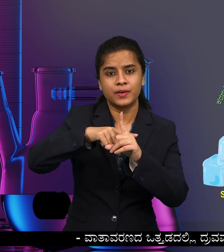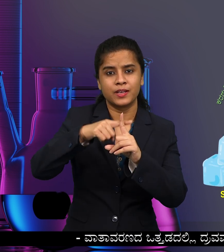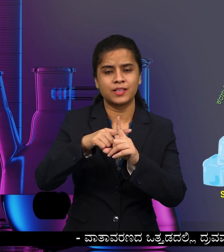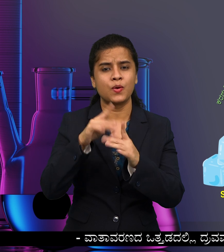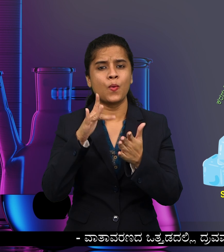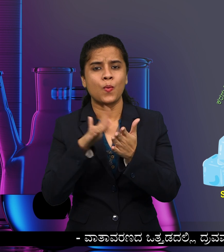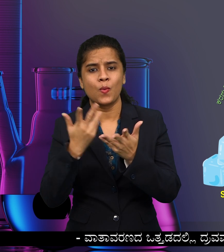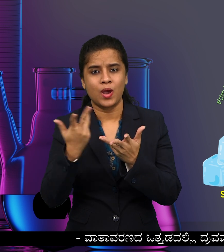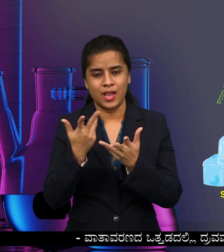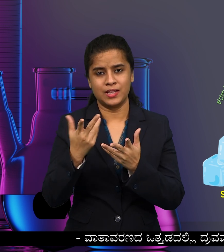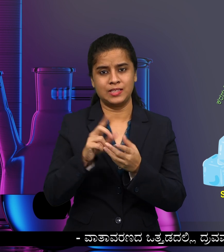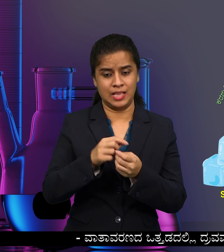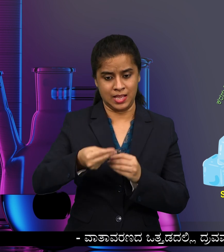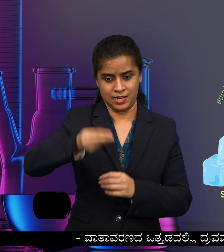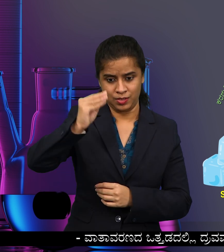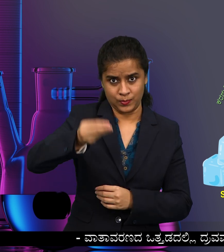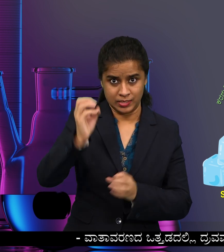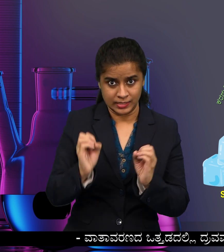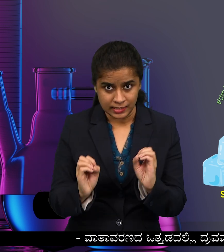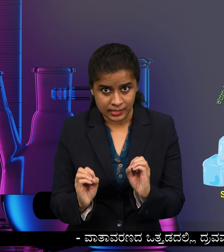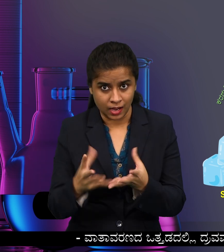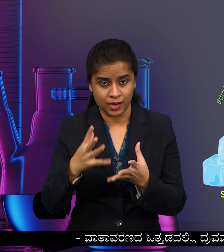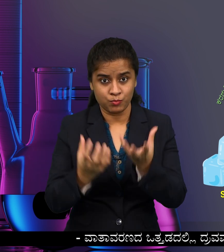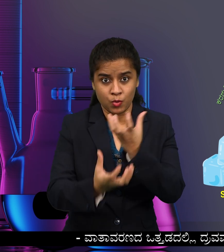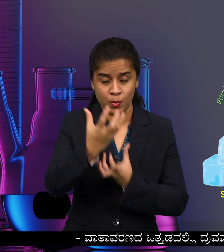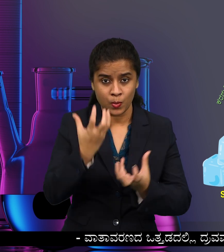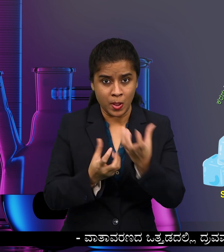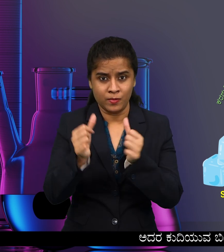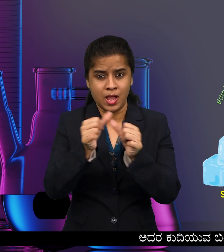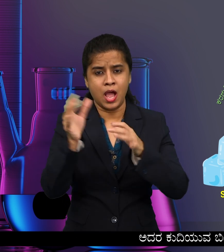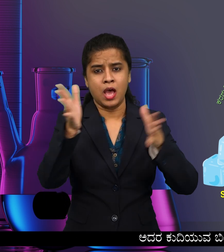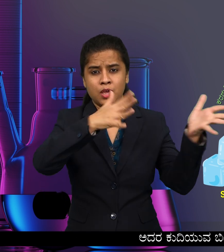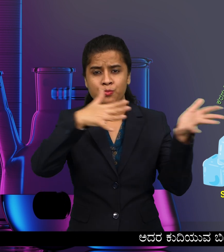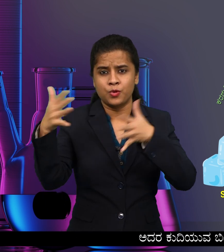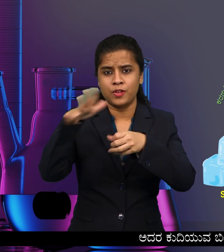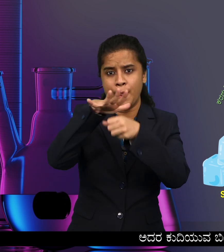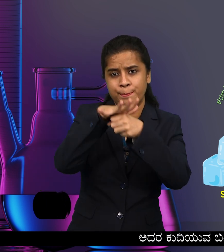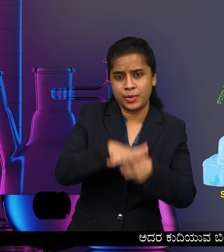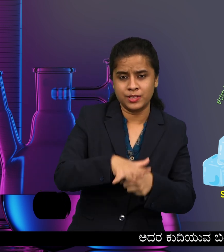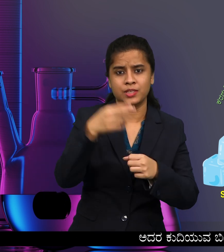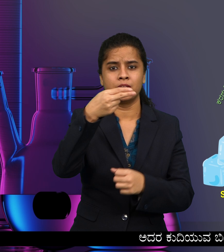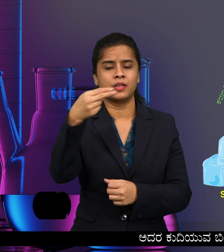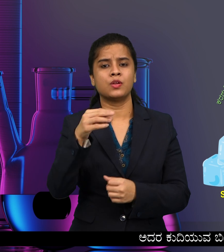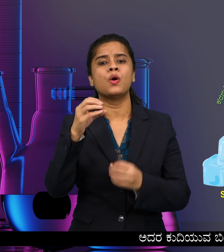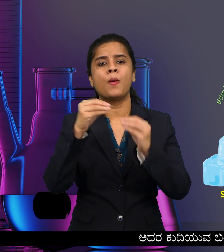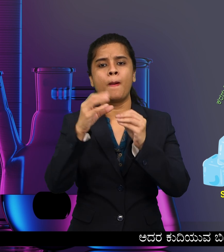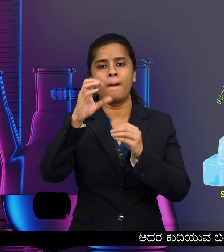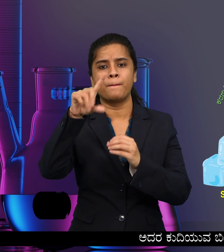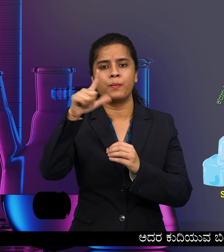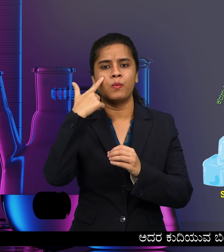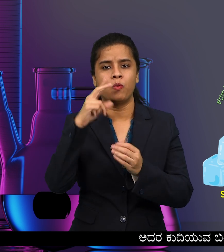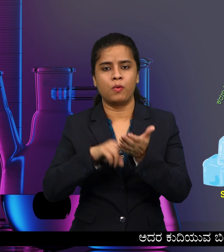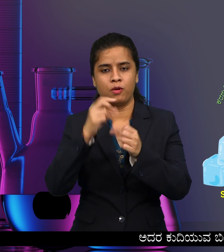ವಾತಾವರಣದ ಒತ್ತಡದಲ್ಲಿ ದ್ರವವು ಕುದಿಯಲು ಪ್ರಾರಂಭಿಸುವ ತಾಪಮಾನವನ್ನು ಅದರ ಕುದಿಯುವ ಬಿಂದು ಎಂದು